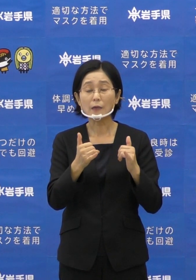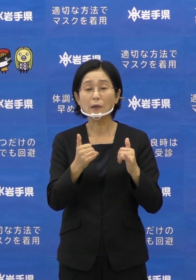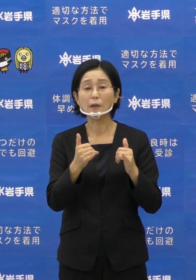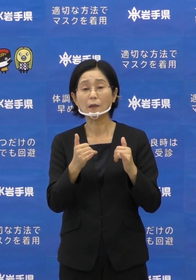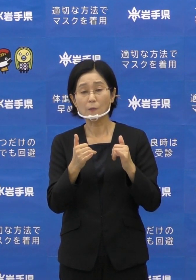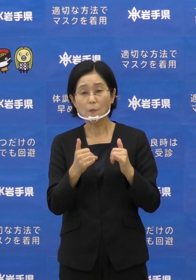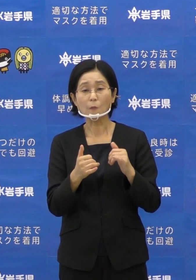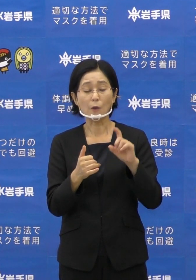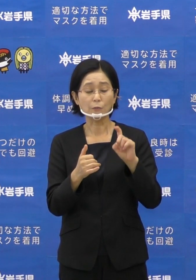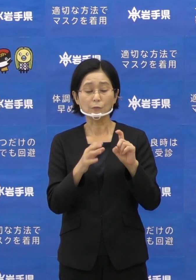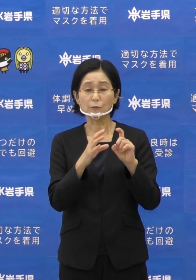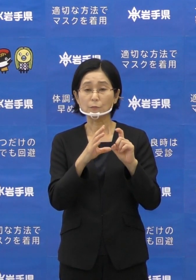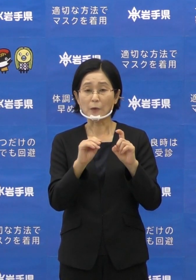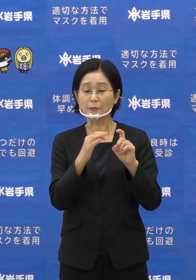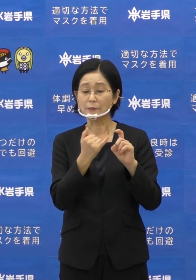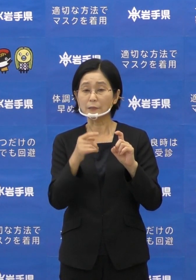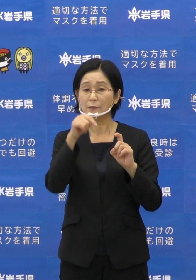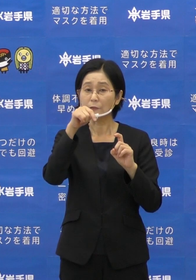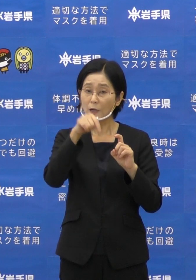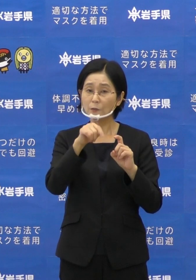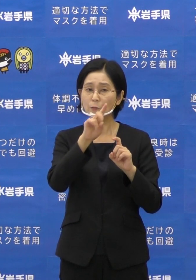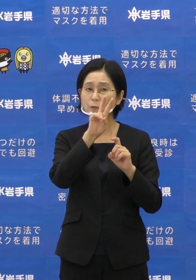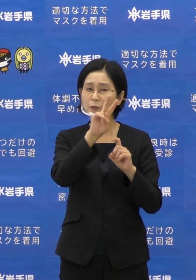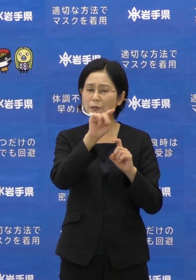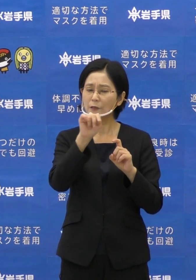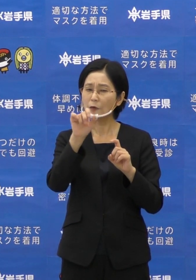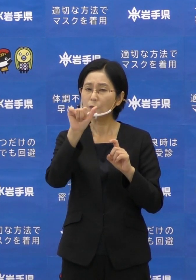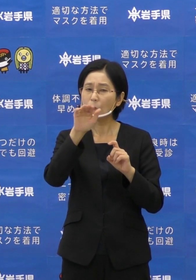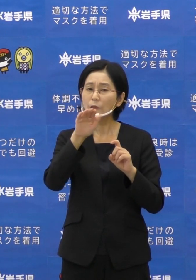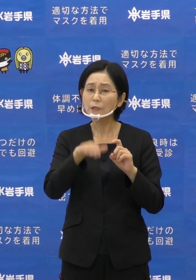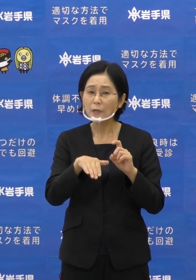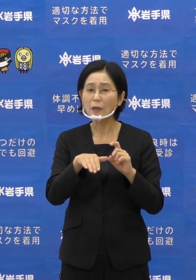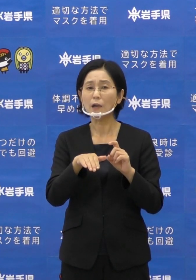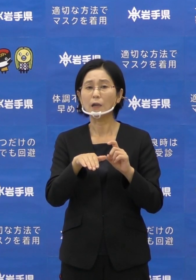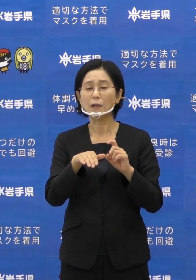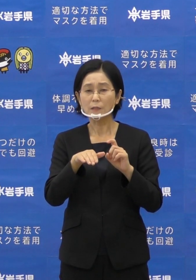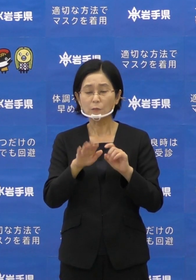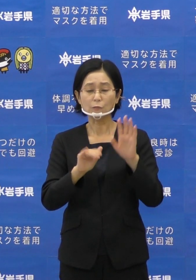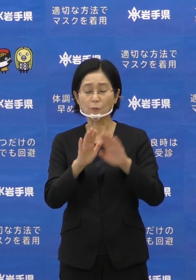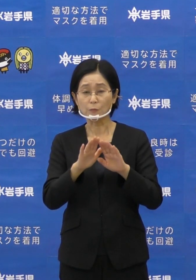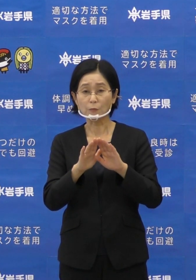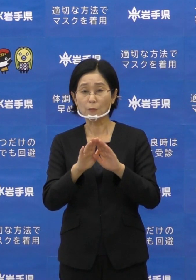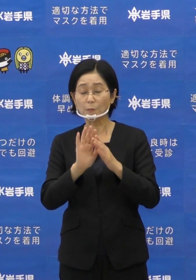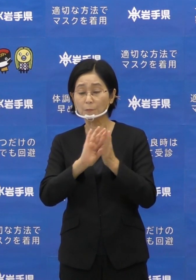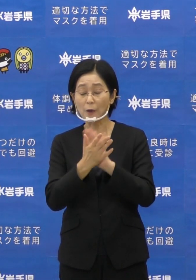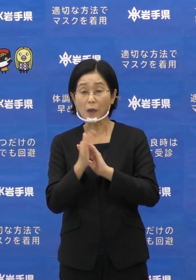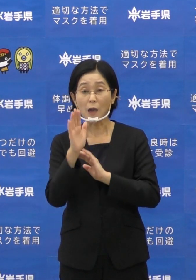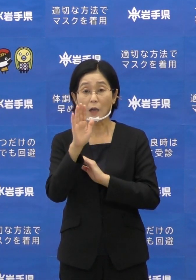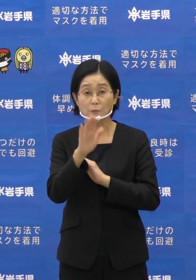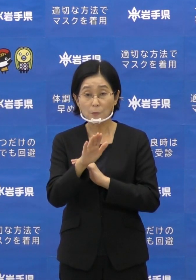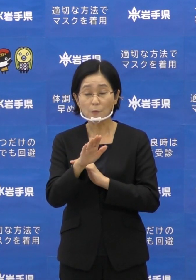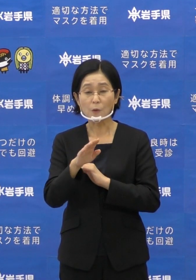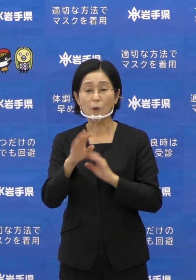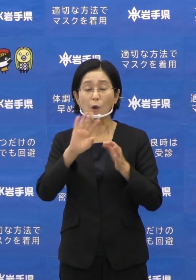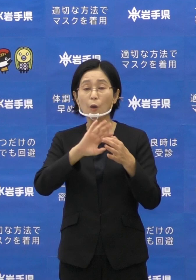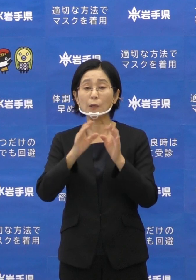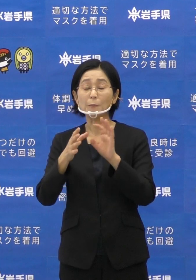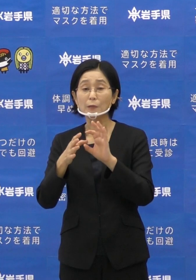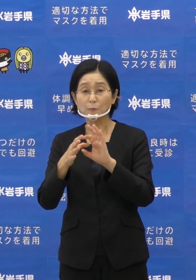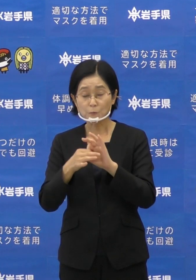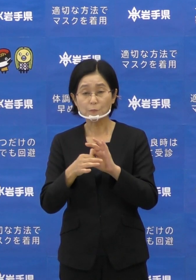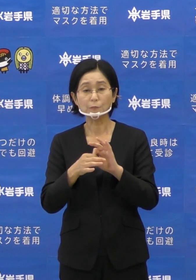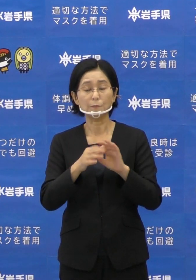2.5 以下にした上でオリンピックパラリンピックが開催すべきとこ